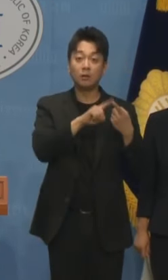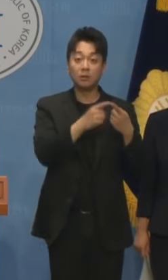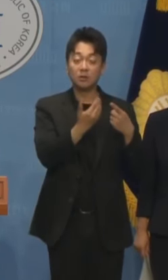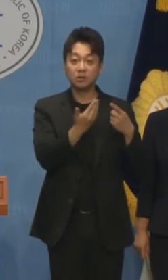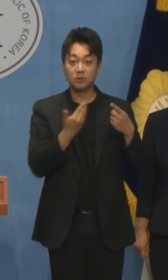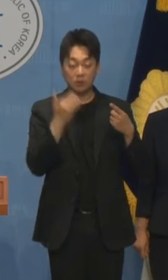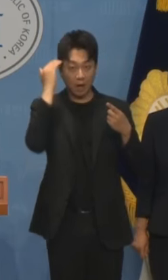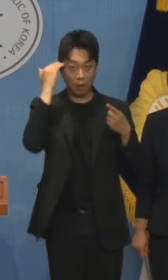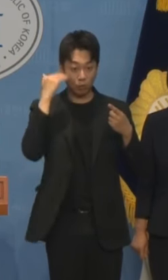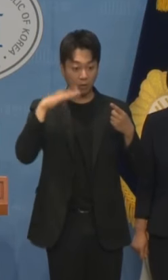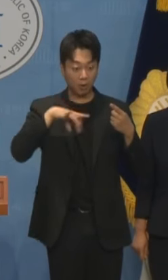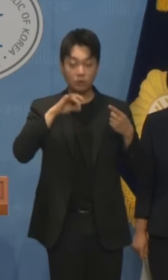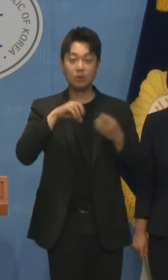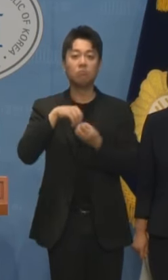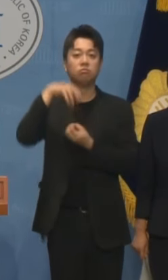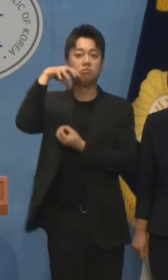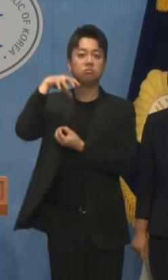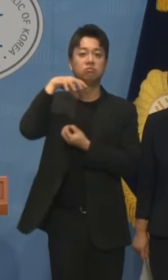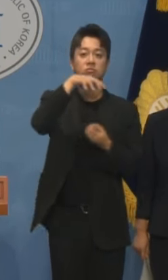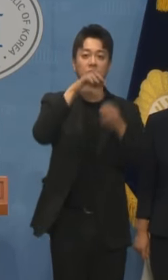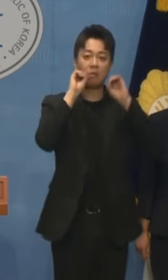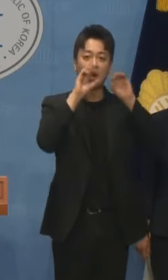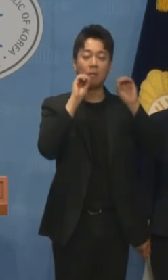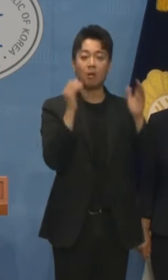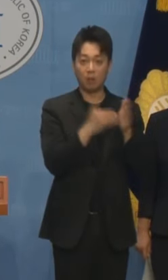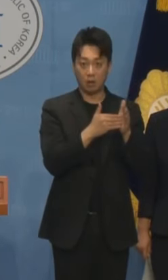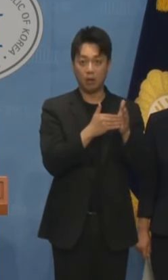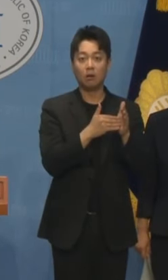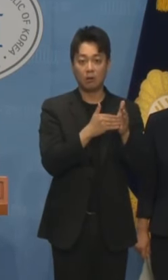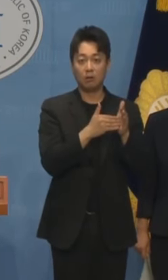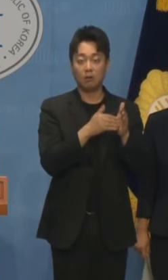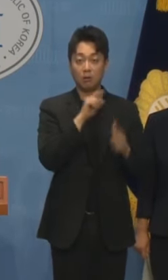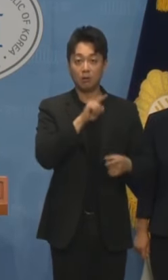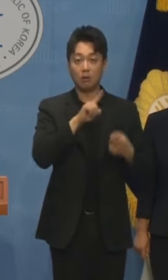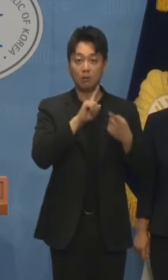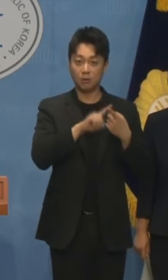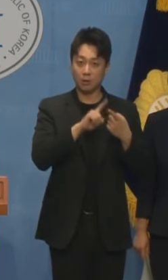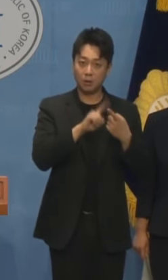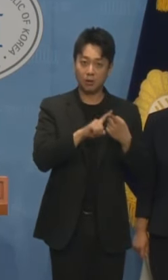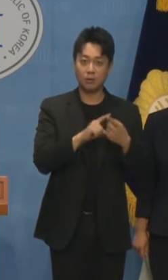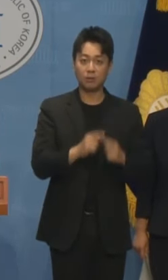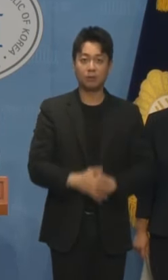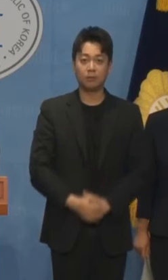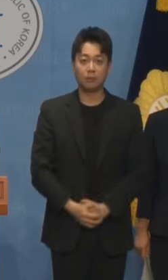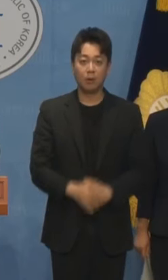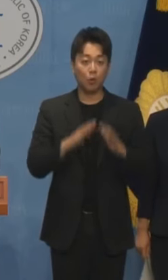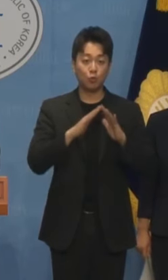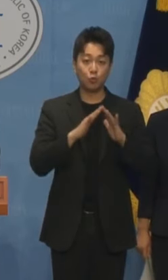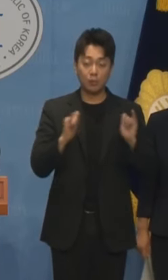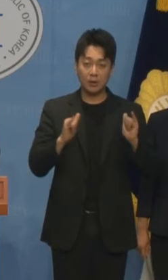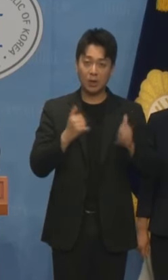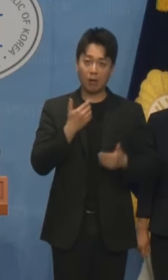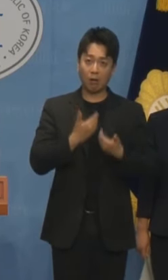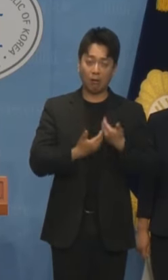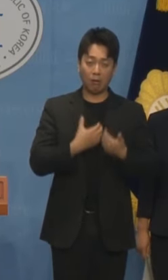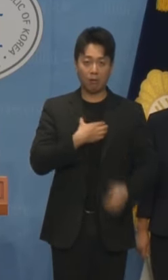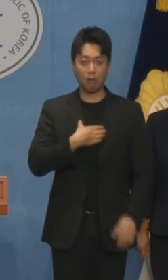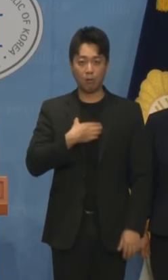결정은 대북 전단을 형사 처벌하는 것이 과도하다는 것이지 국민 생명 안전을